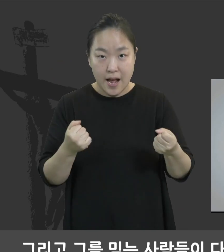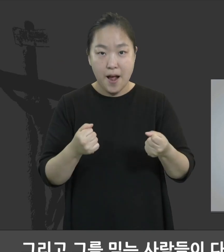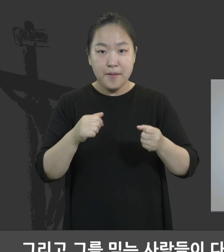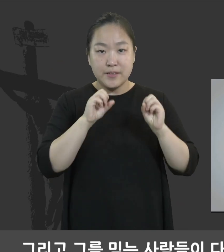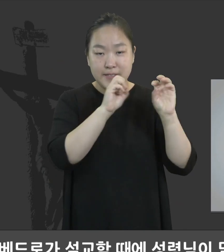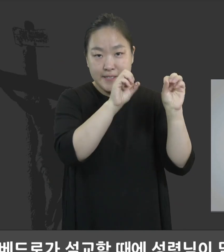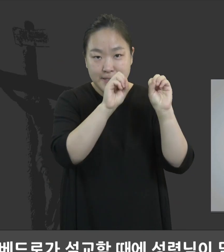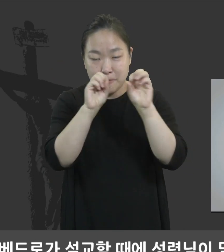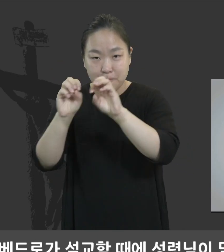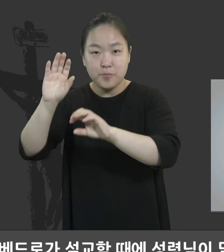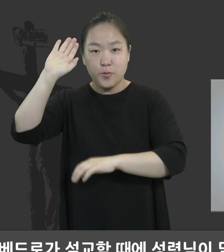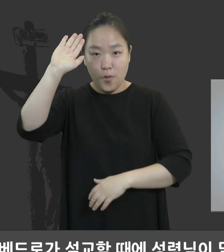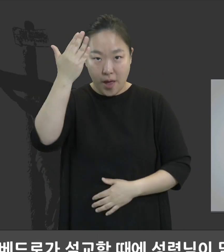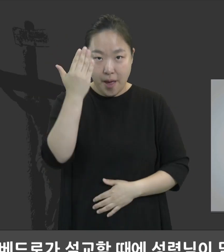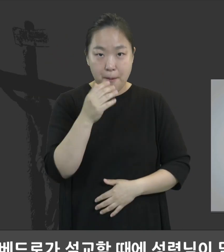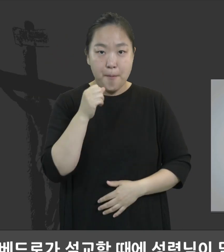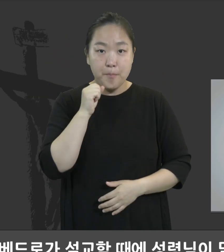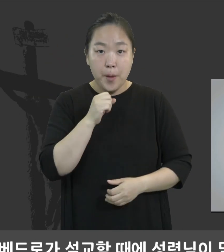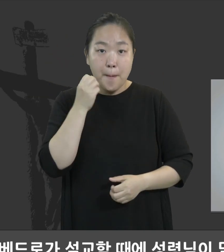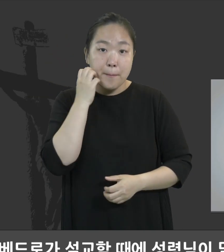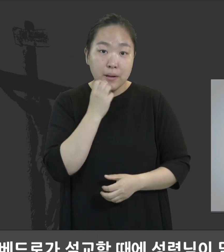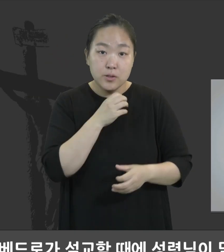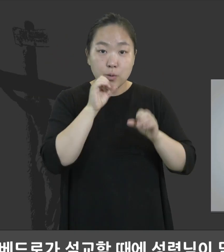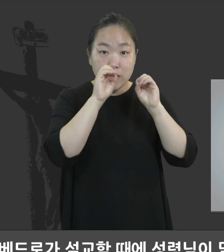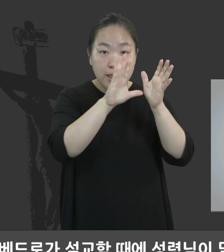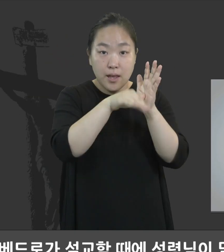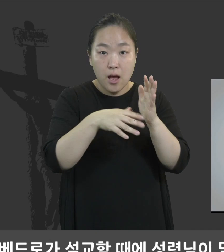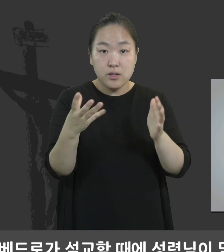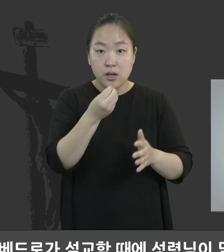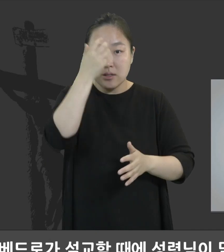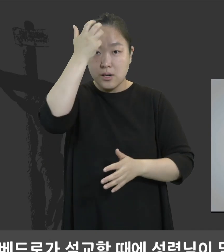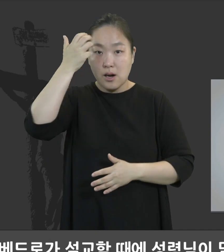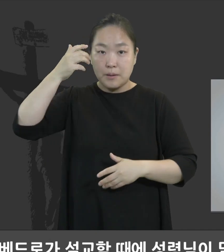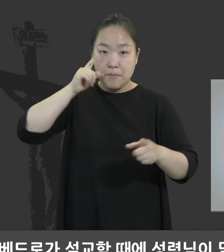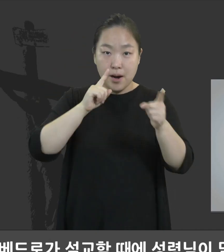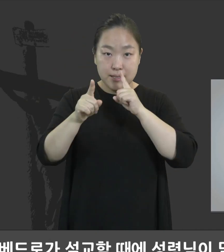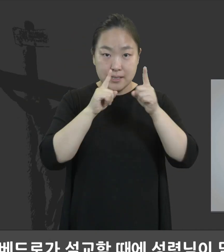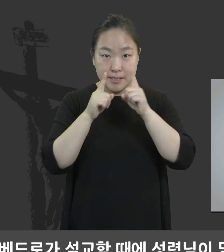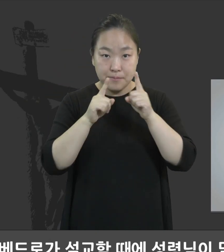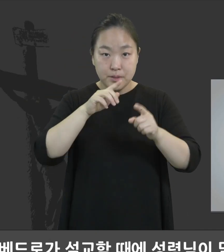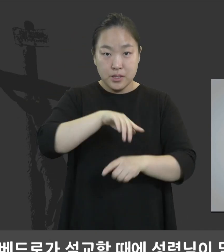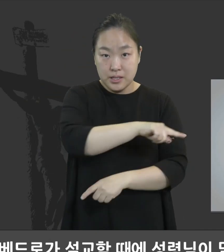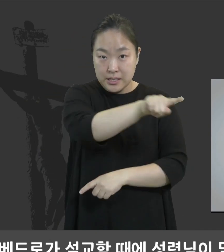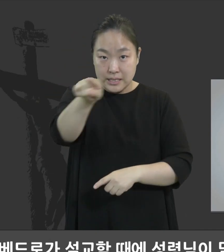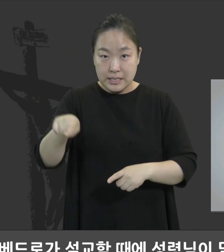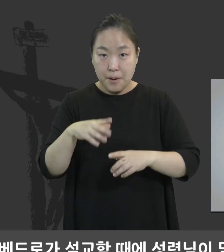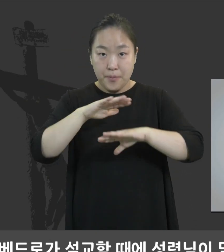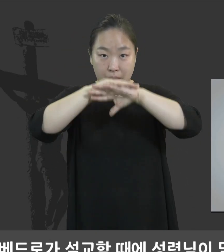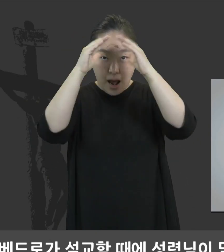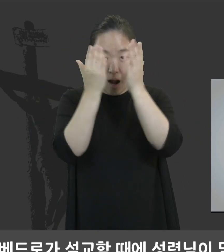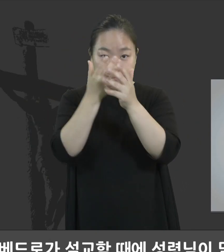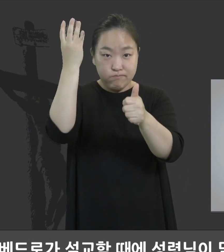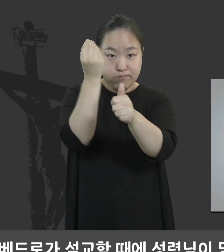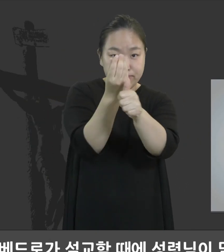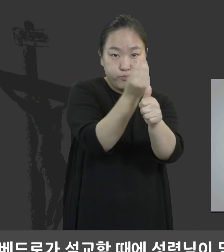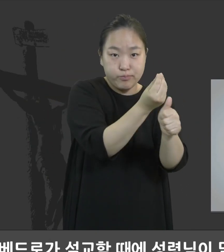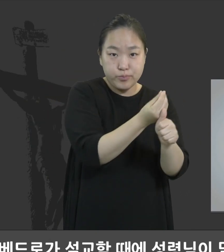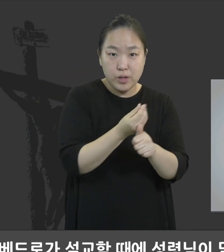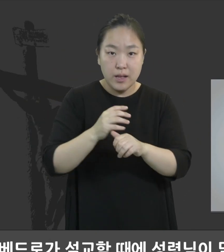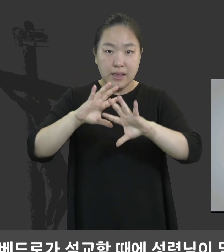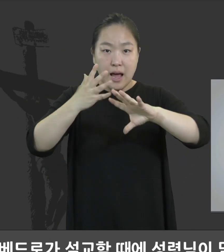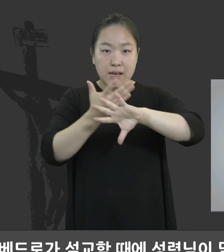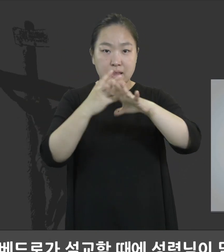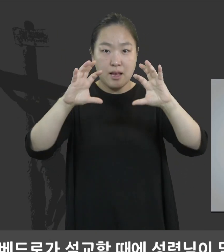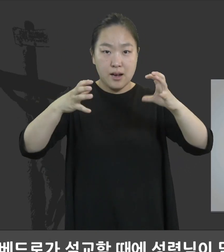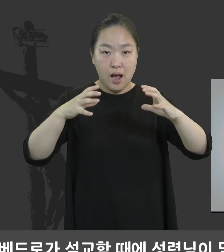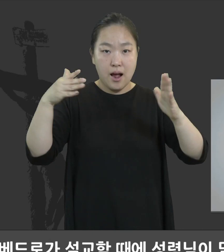하시지요. 베드로가 설교할 때에 성령님이 말씀을 듣는 모든 사람에게 내려오셔서